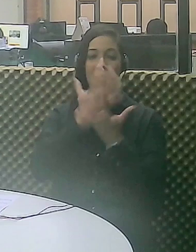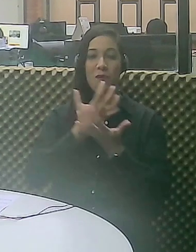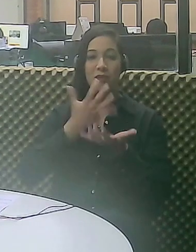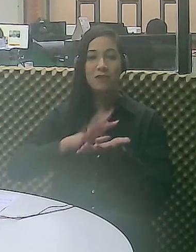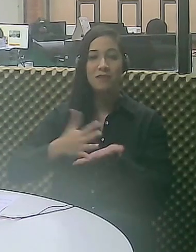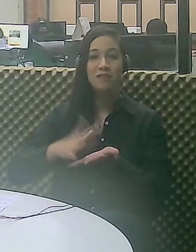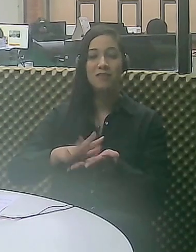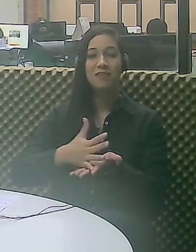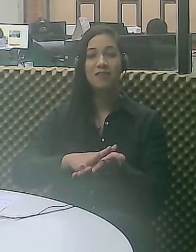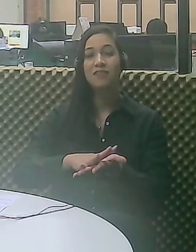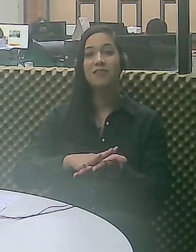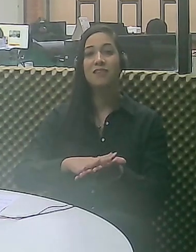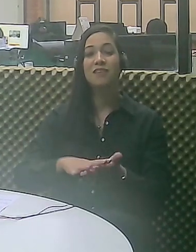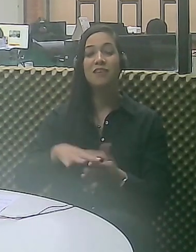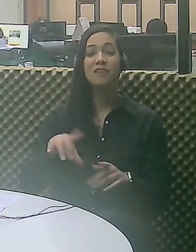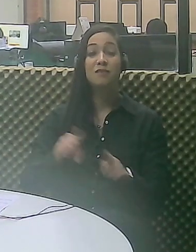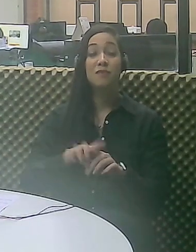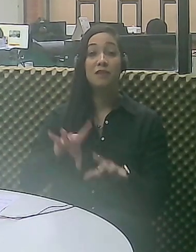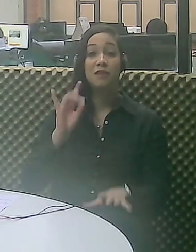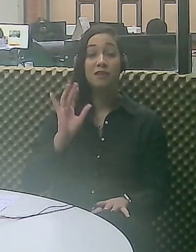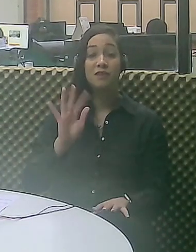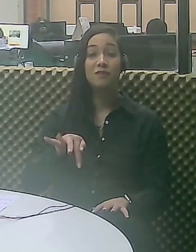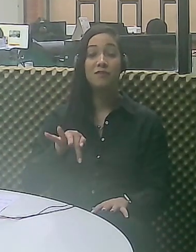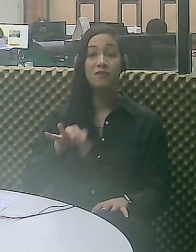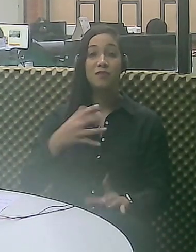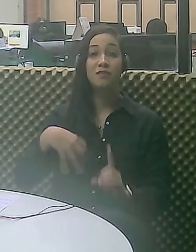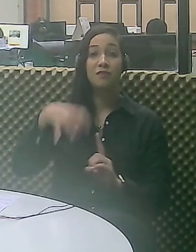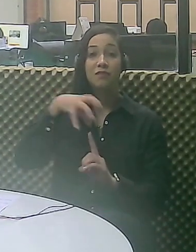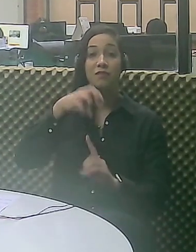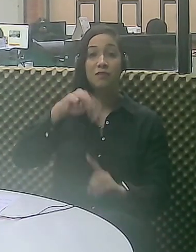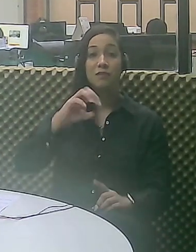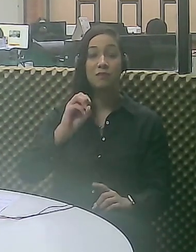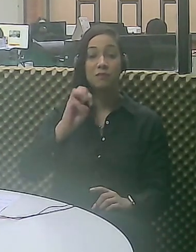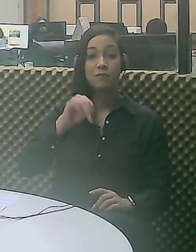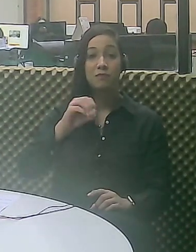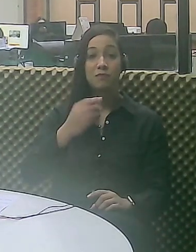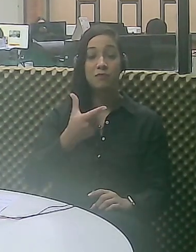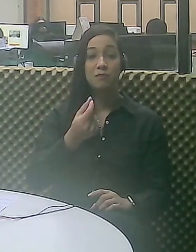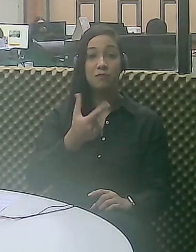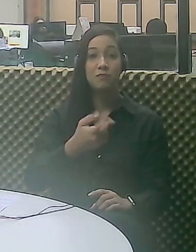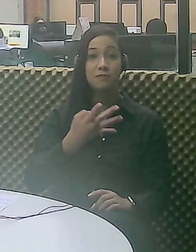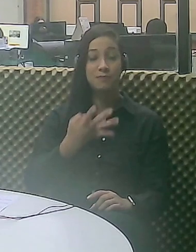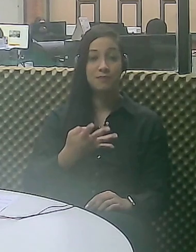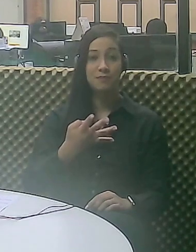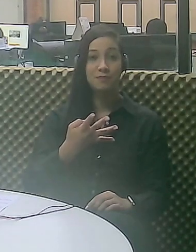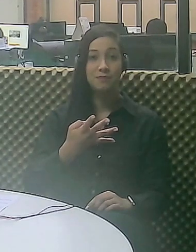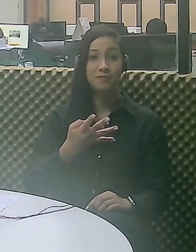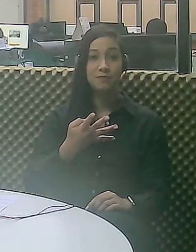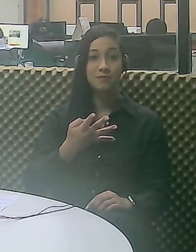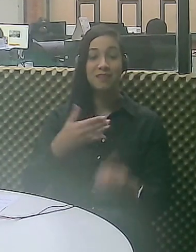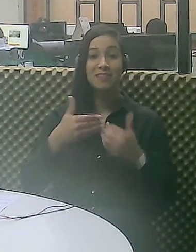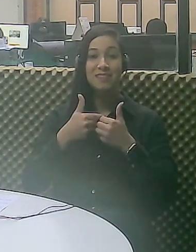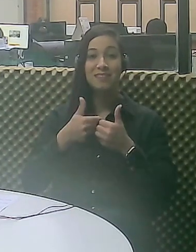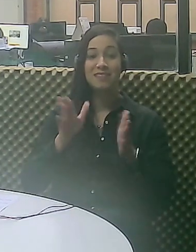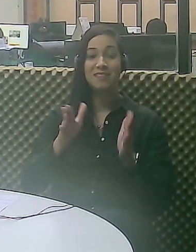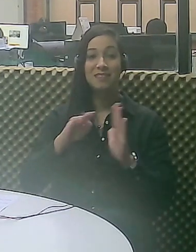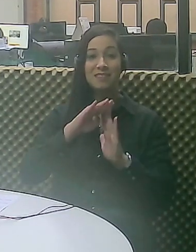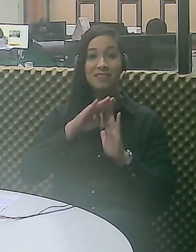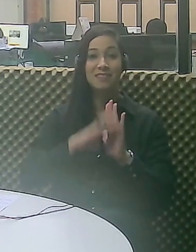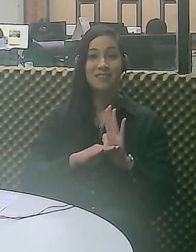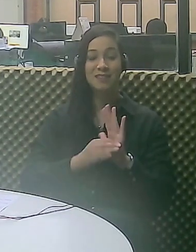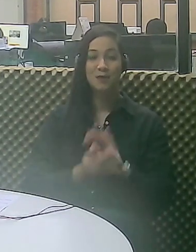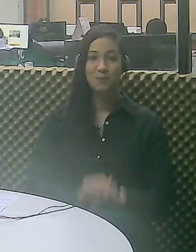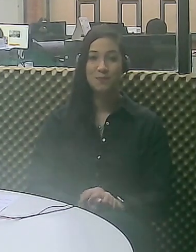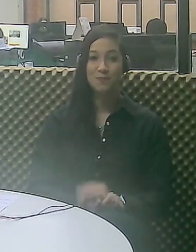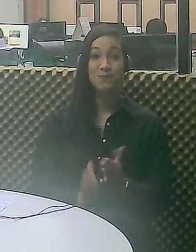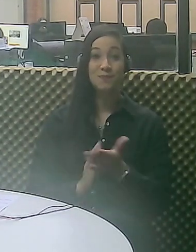do país, e seleção final da Rainha do Reinado de Momo 2024, logo na abertura da programação.